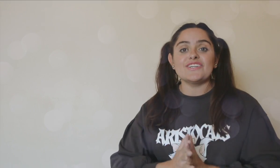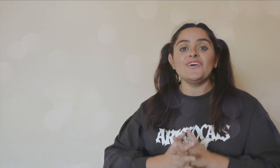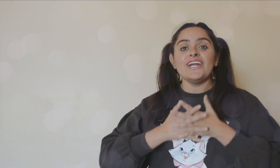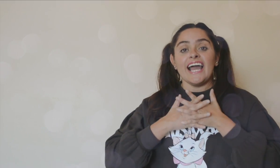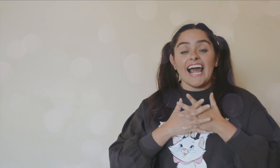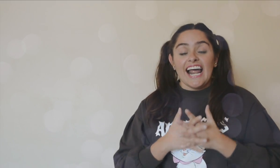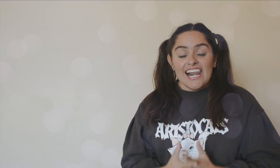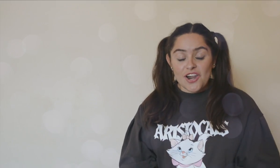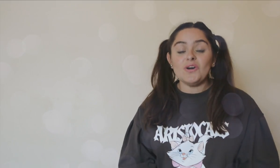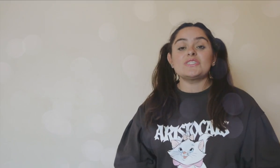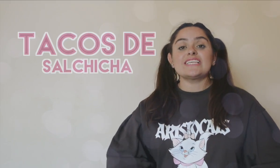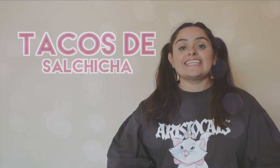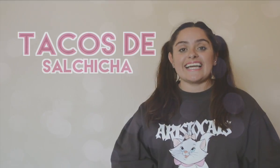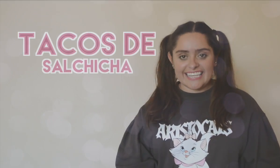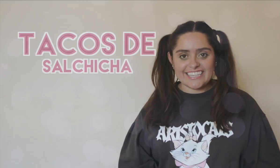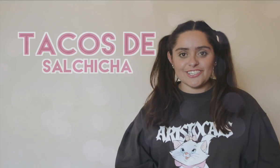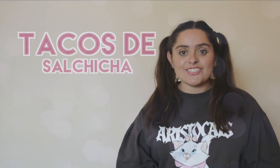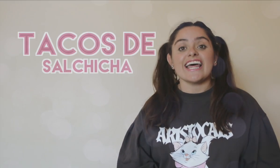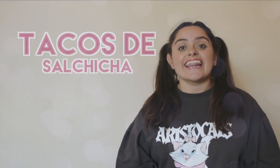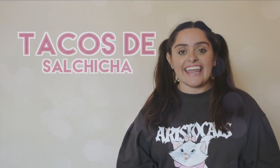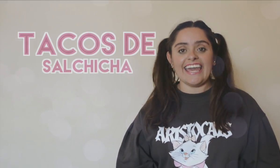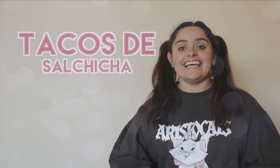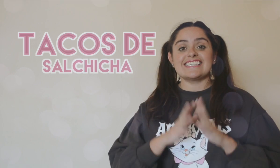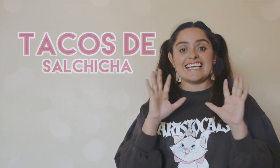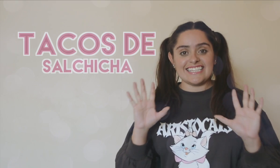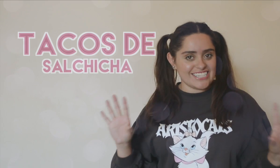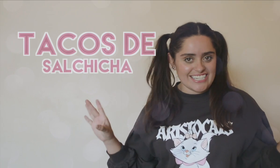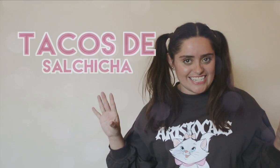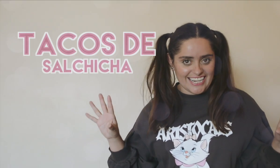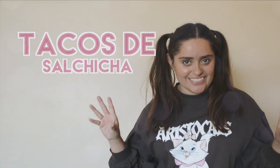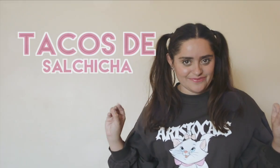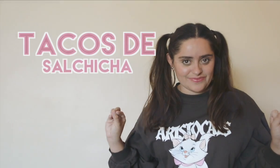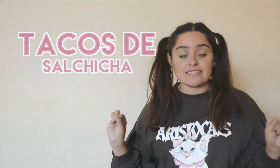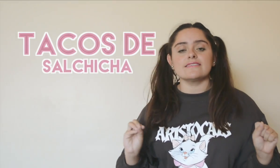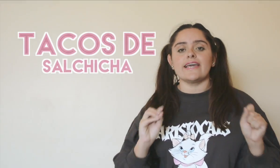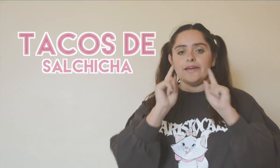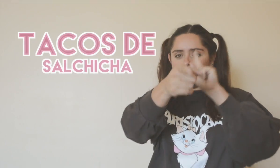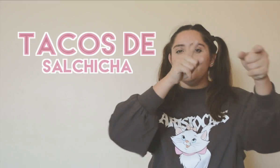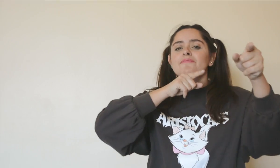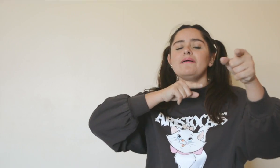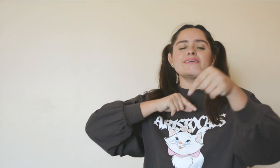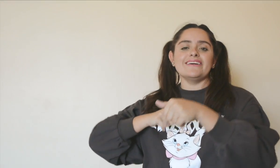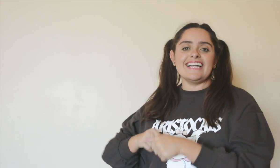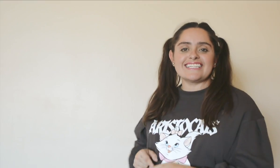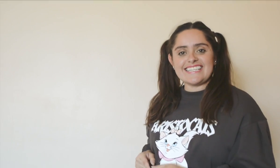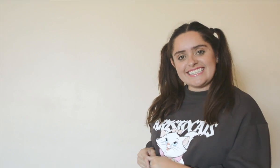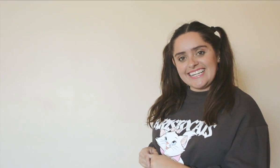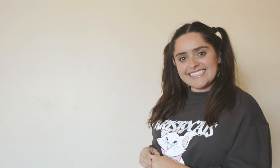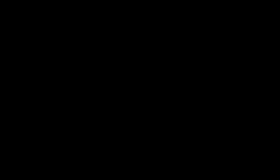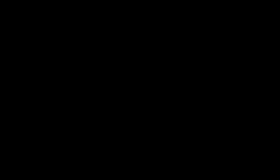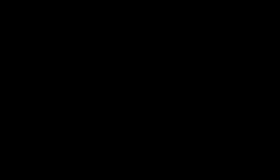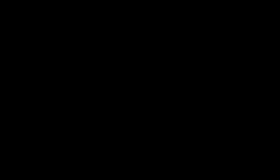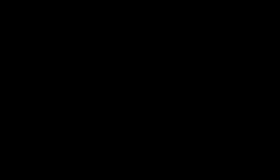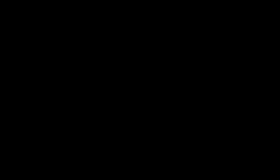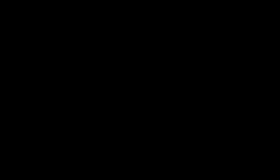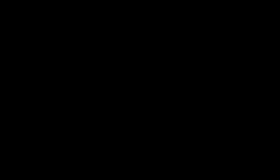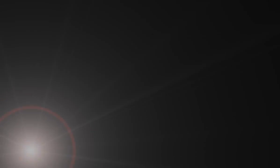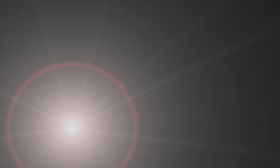son los taquitos de salchicha. Así es que vamos a ver la receta. Para los tacos de salchicha vas